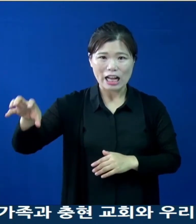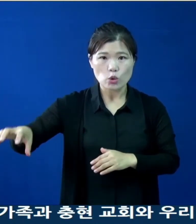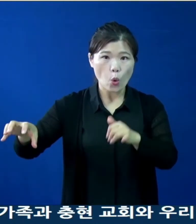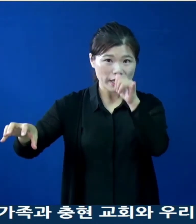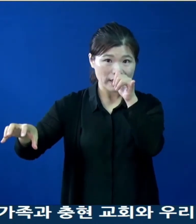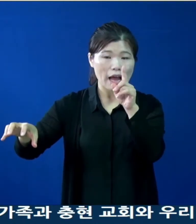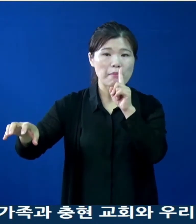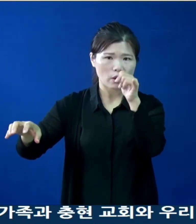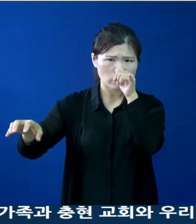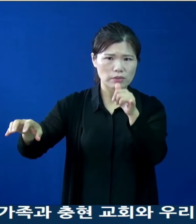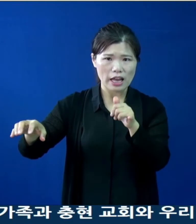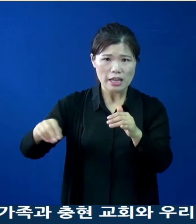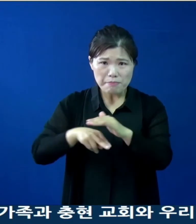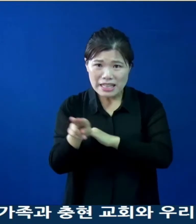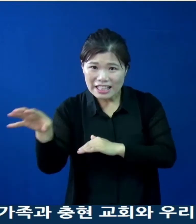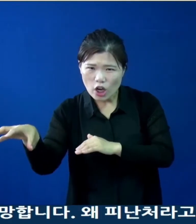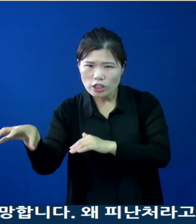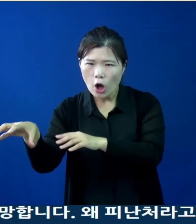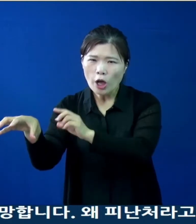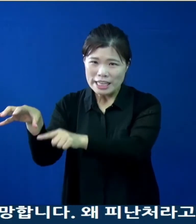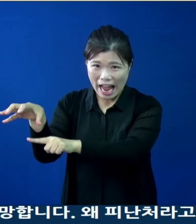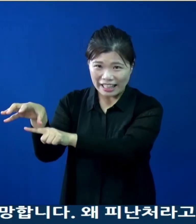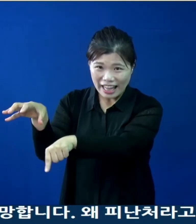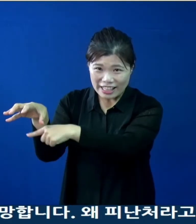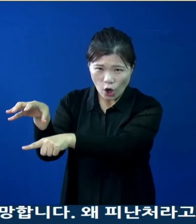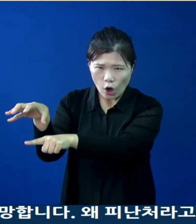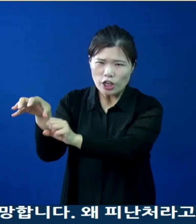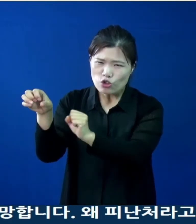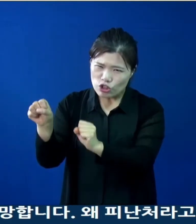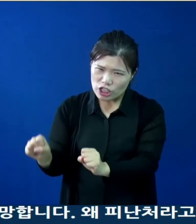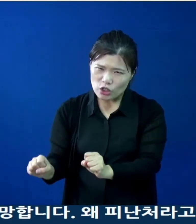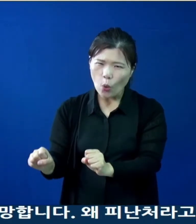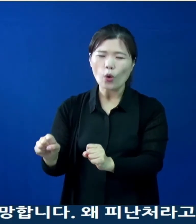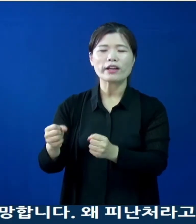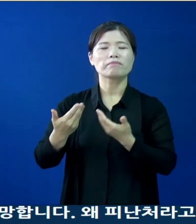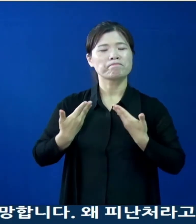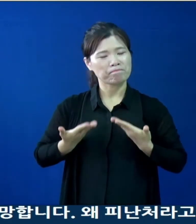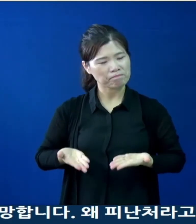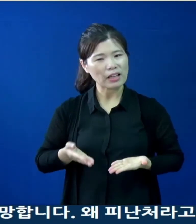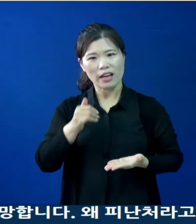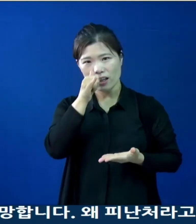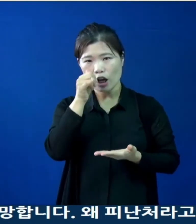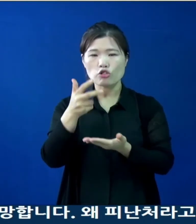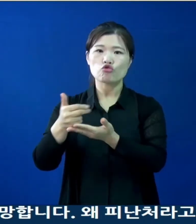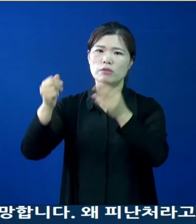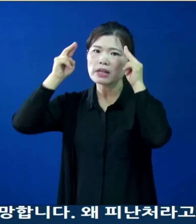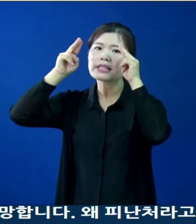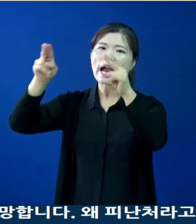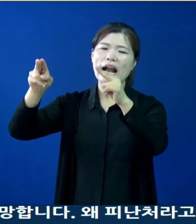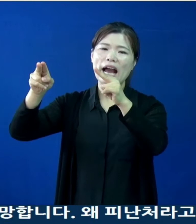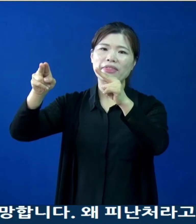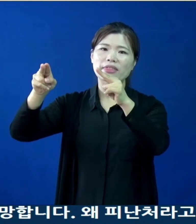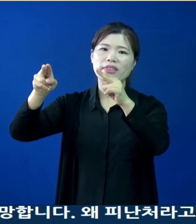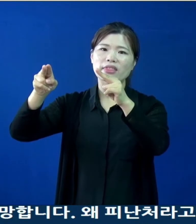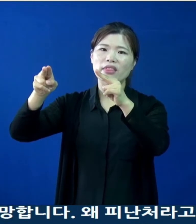들어와서 쉬고 그 안에서 머물러서 새 힘을 얻어서 주님을 향한 끝까지 행진을